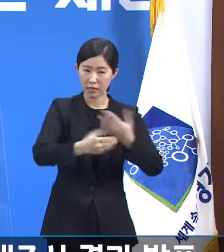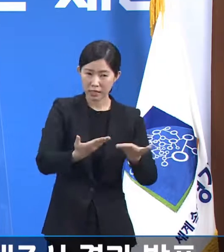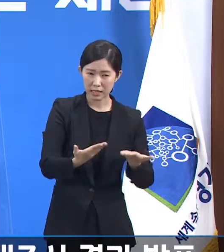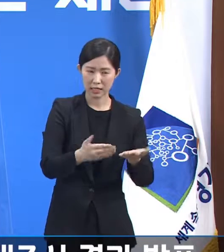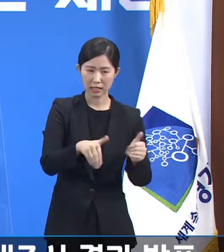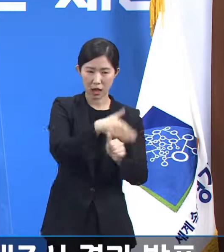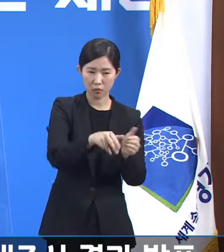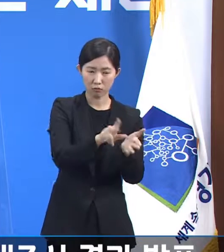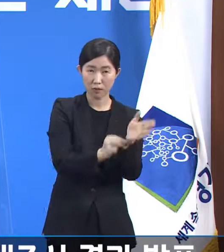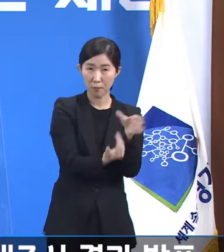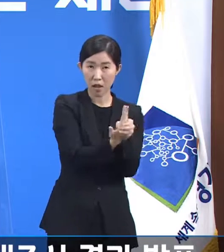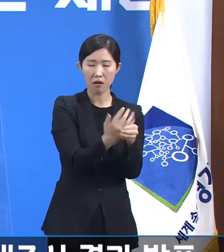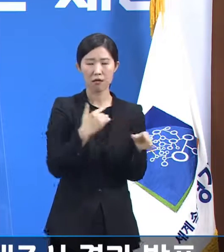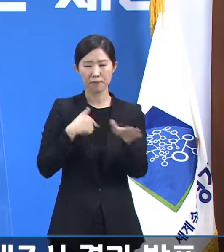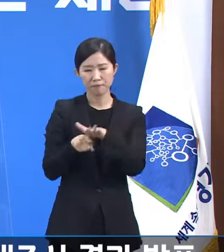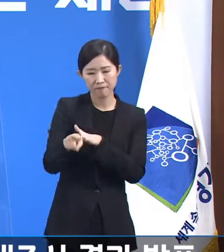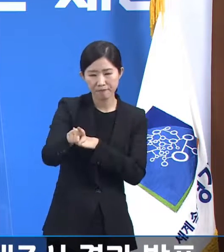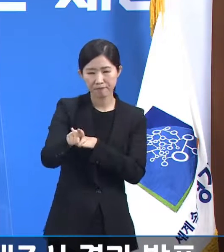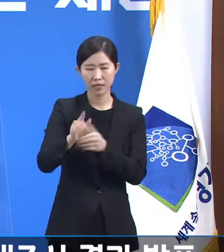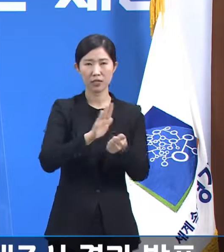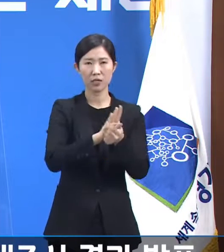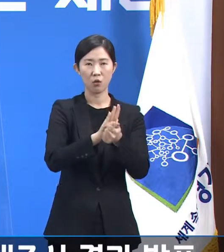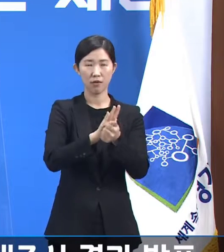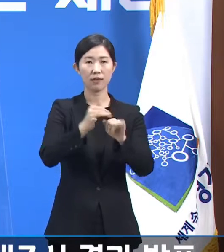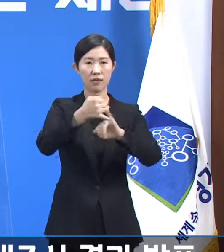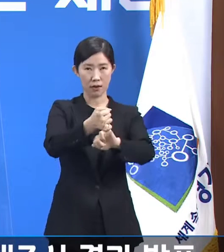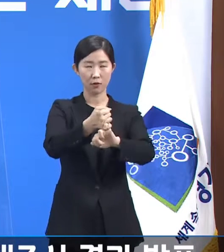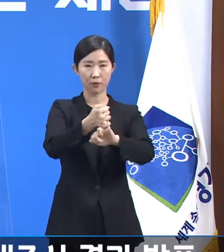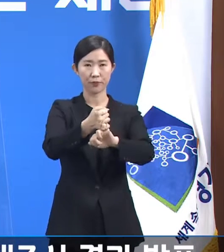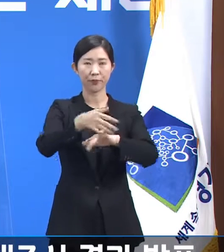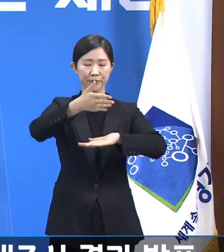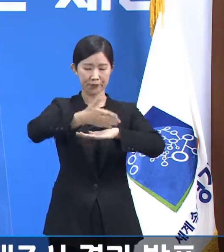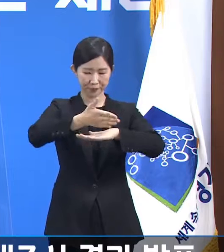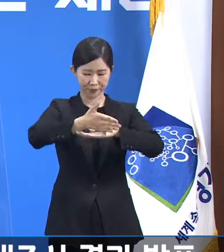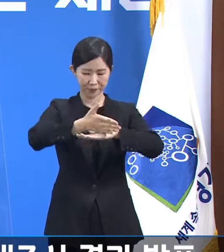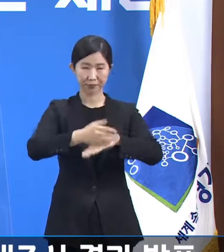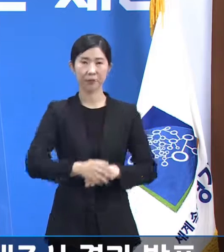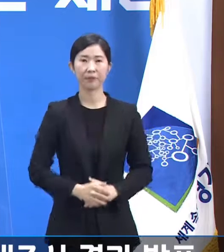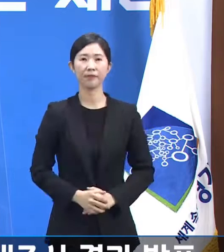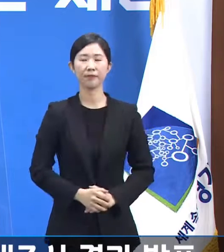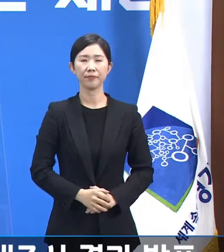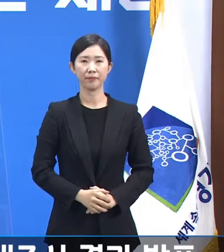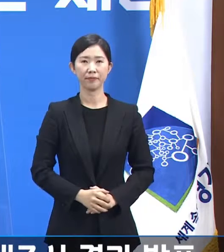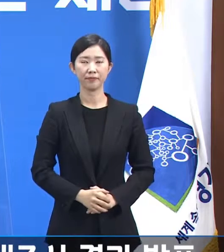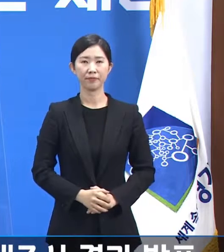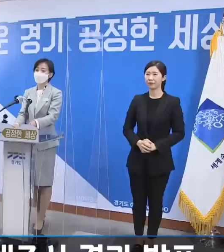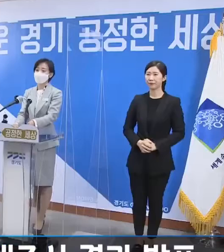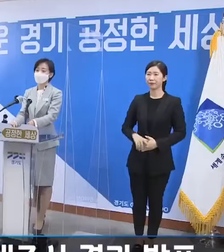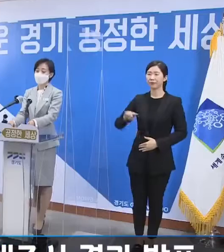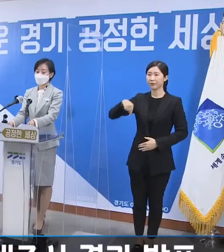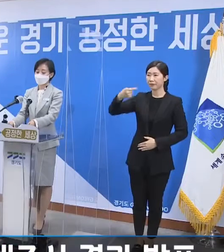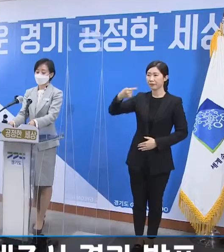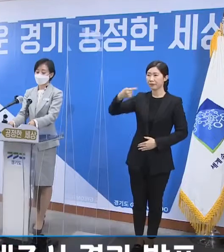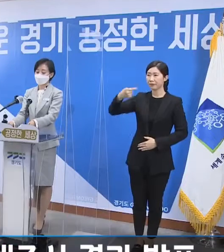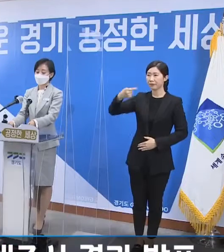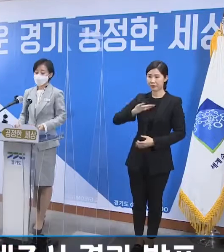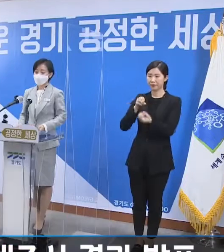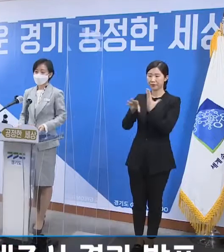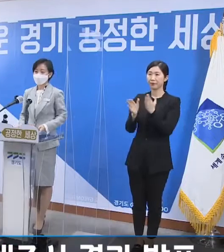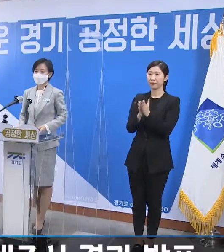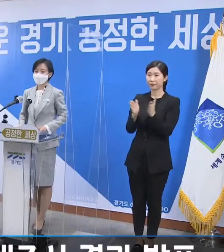대처하여 불공정 행위가 근절될 수 있도록 노력하겠습니다. 감사합니다. 예, 이어 질의응답 시간을